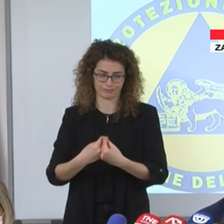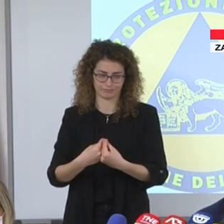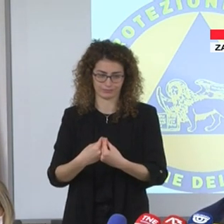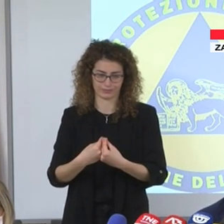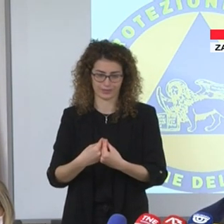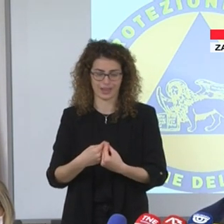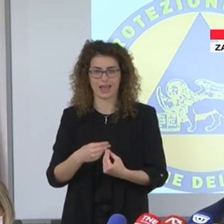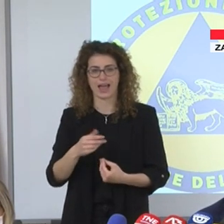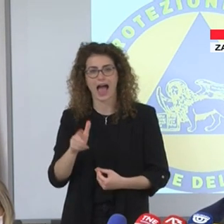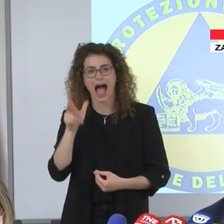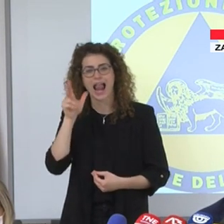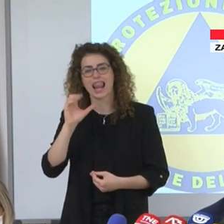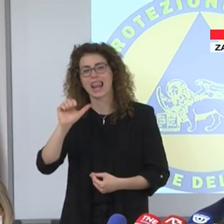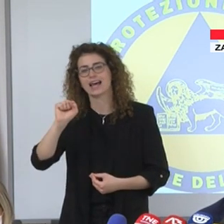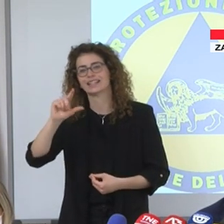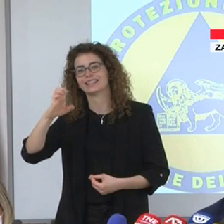Altre due.